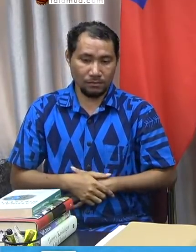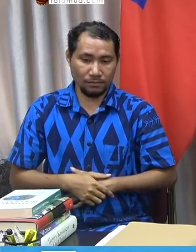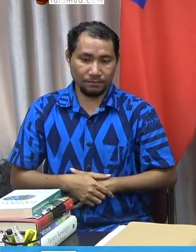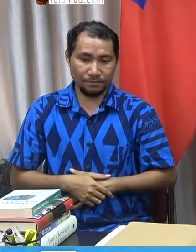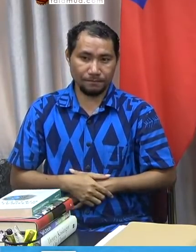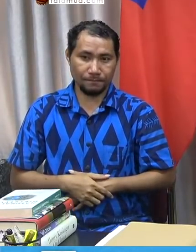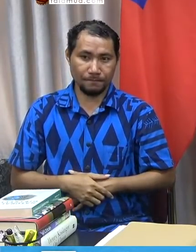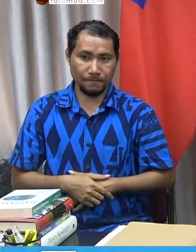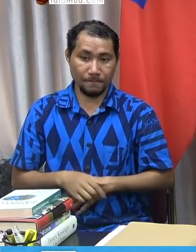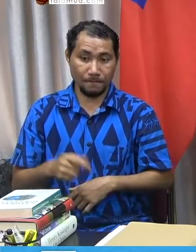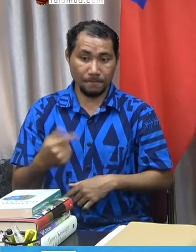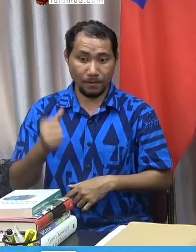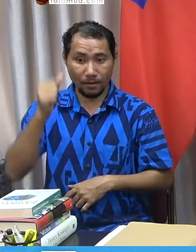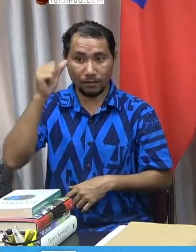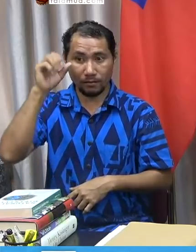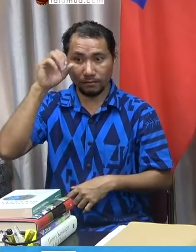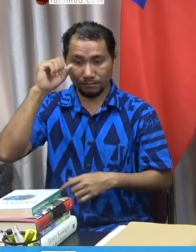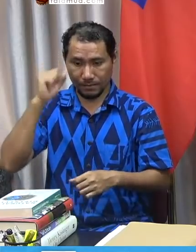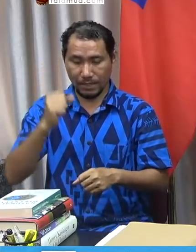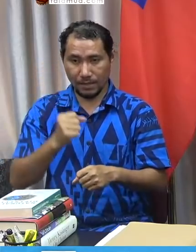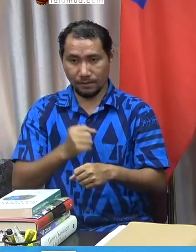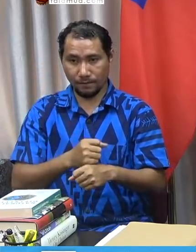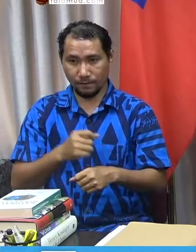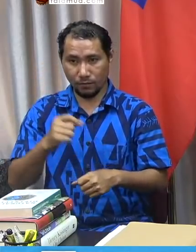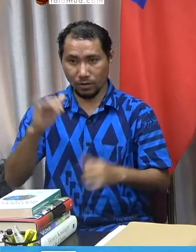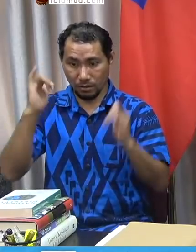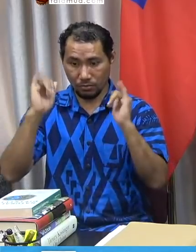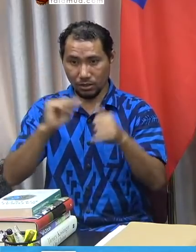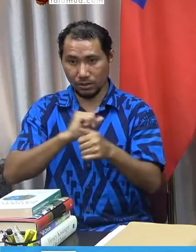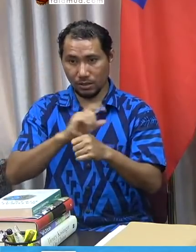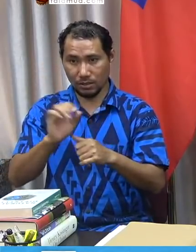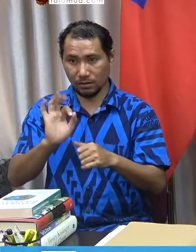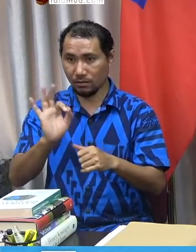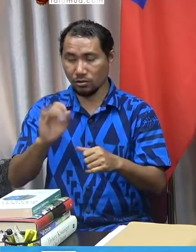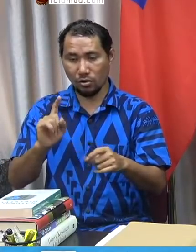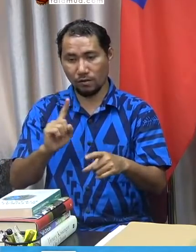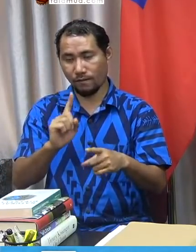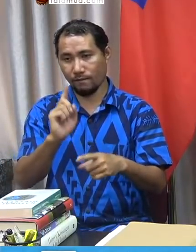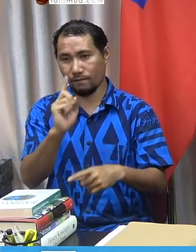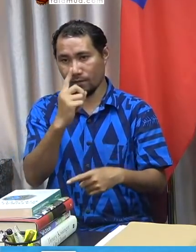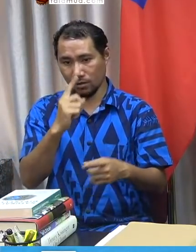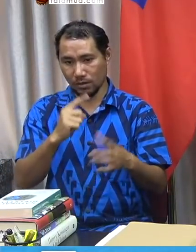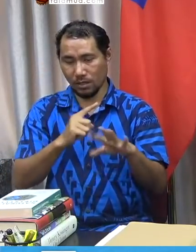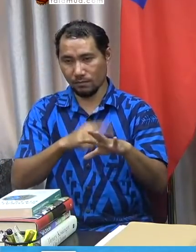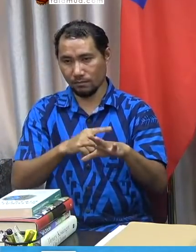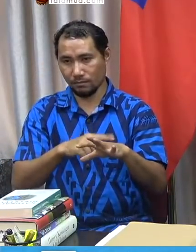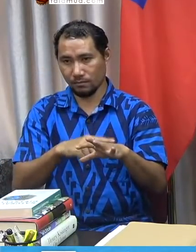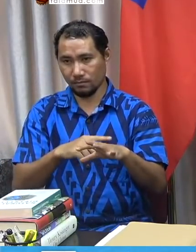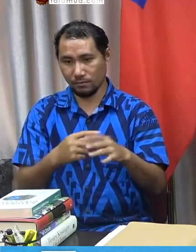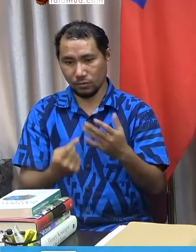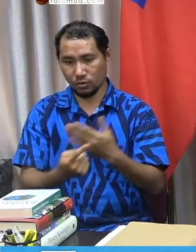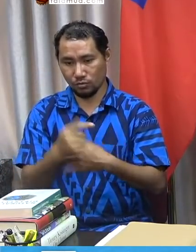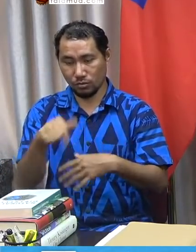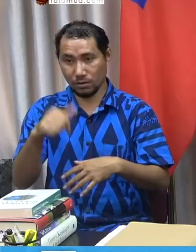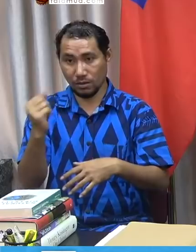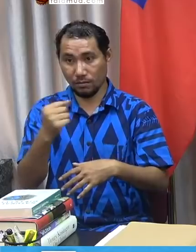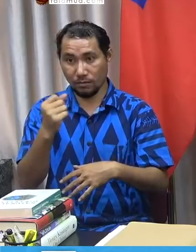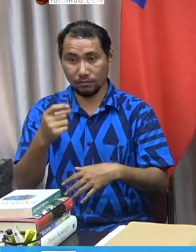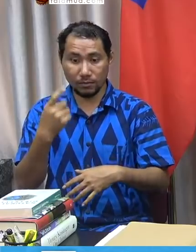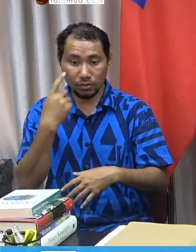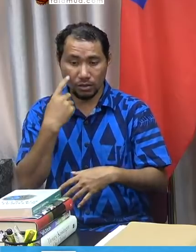e se manatu o le roi sili le tupu mo ia tātou mai o le lai fia sa ili ai